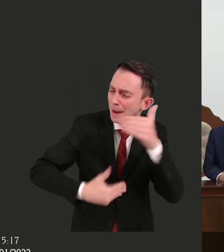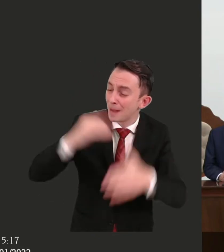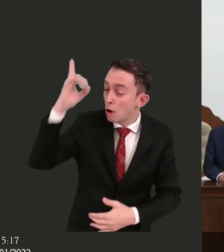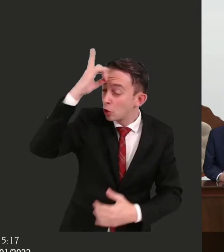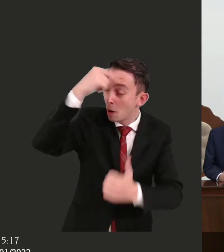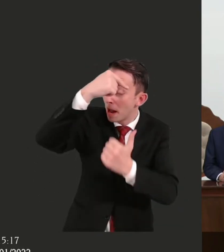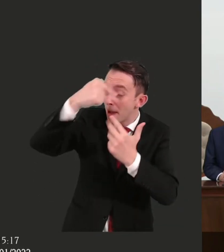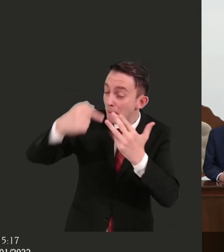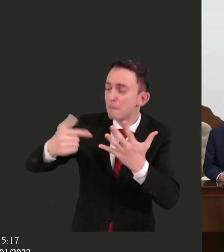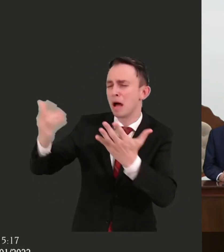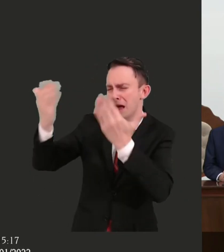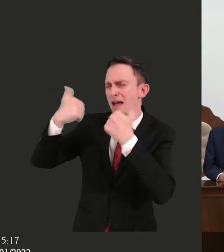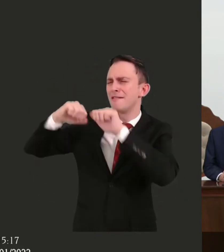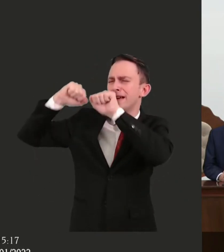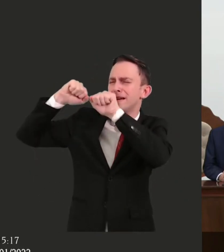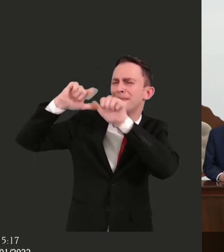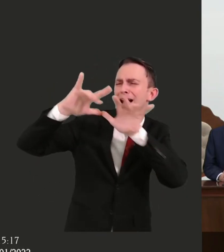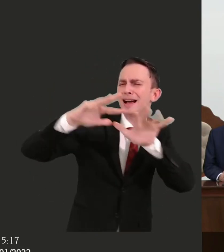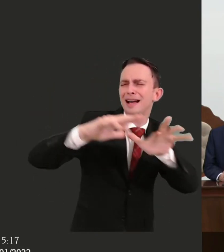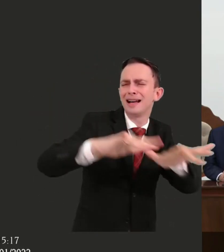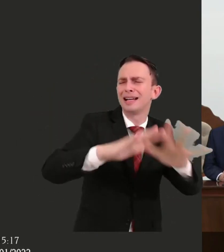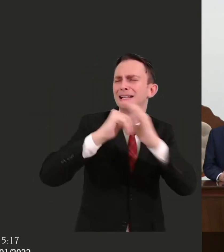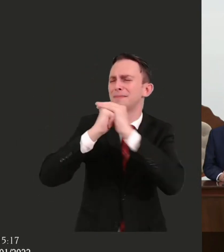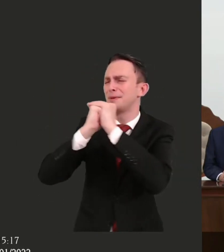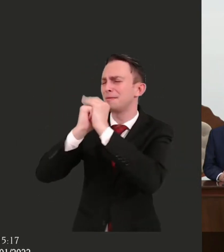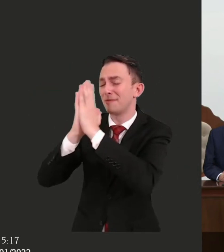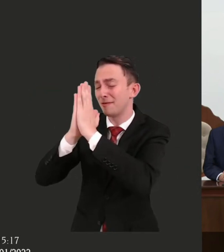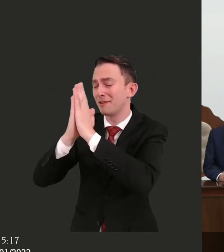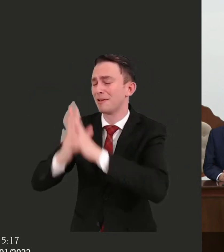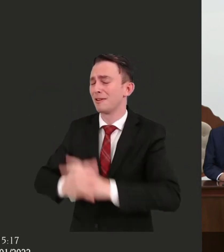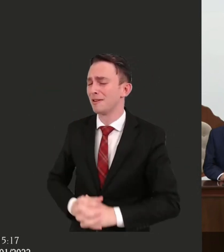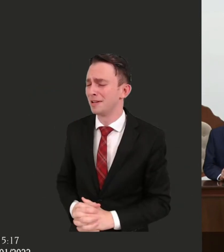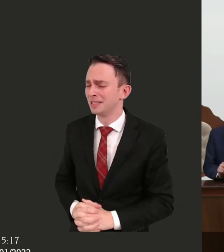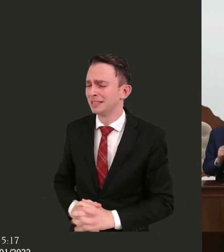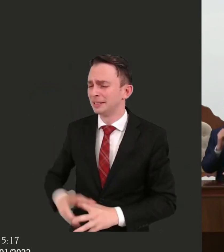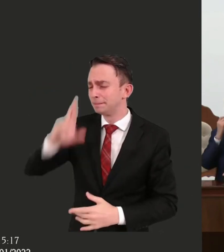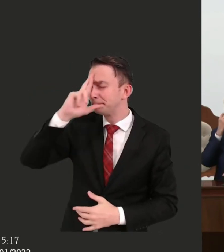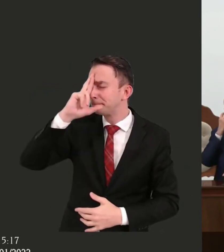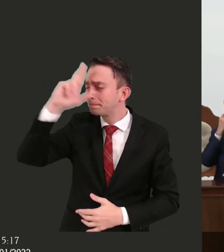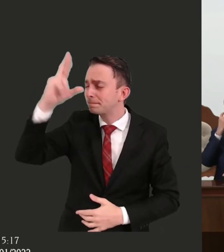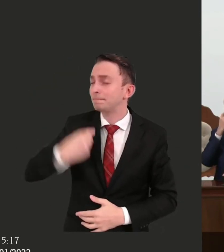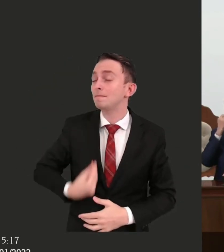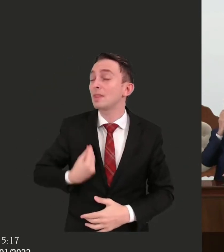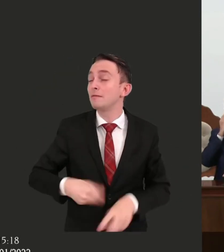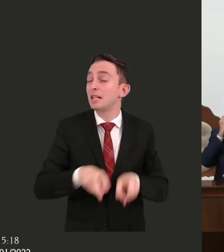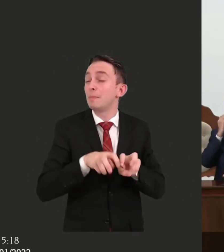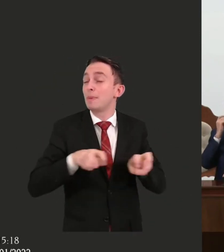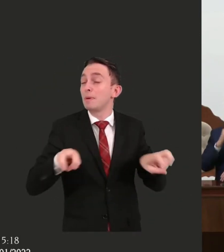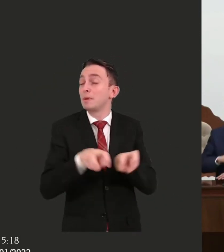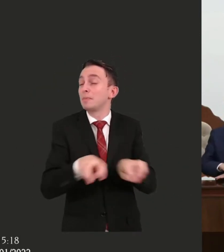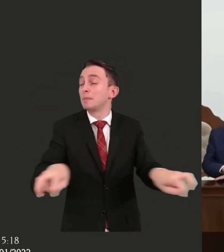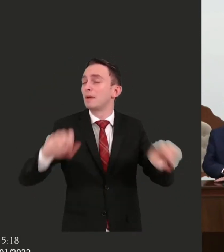necessário para a nossa firmeza. Assim abençoe todos nós aqui presentes, as famílias que